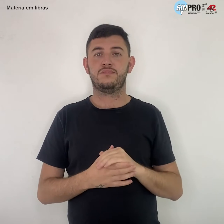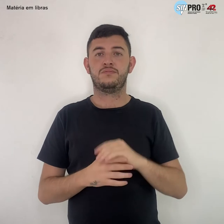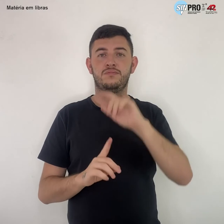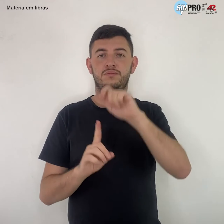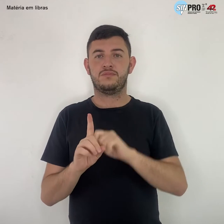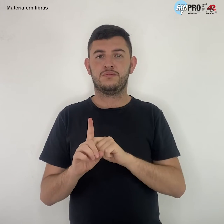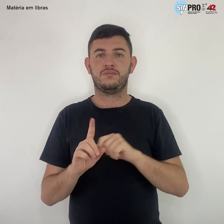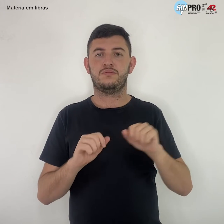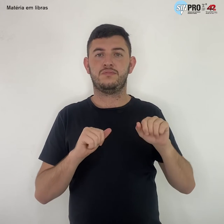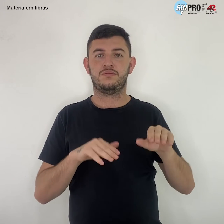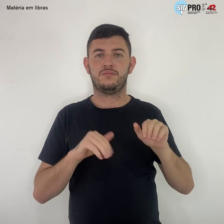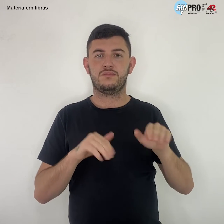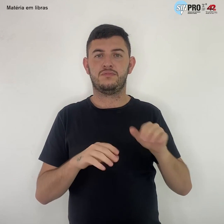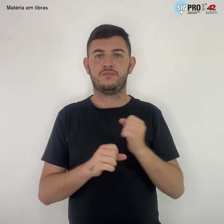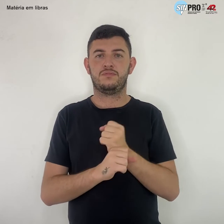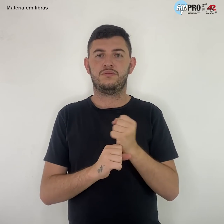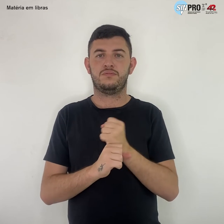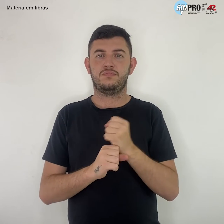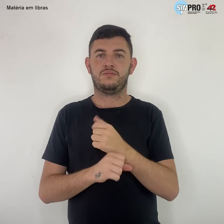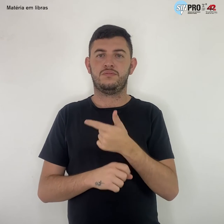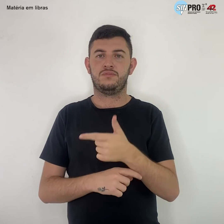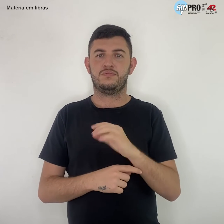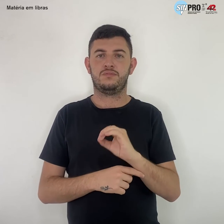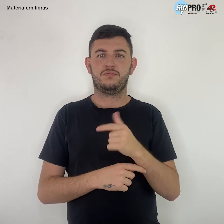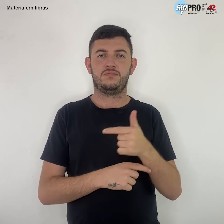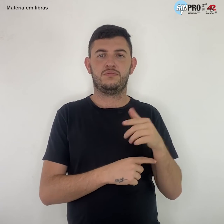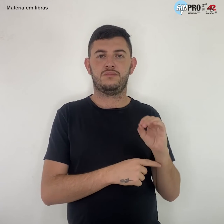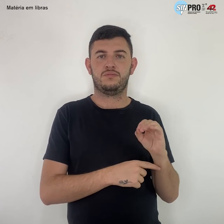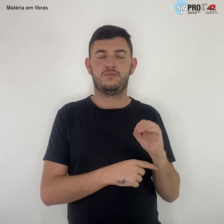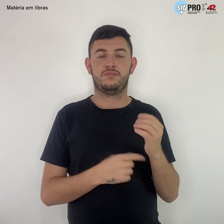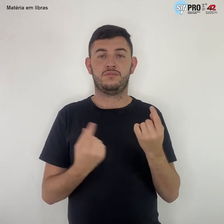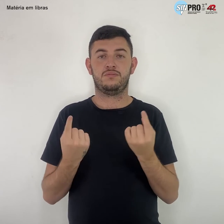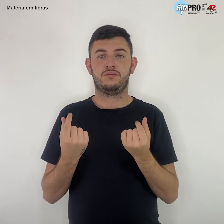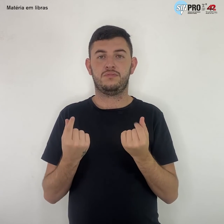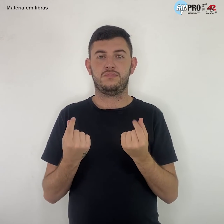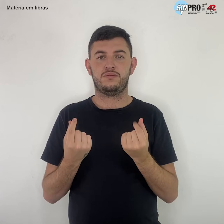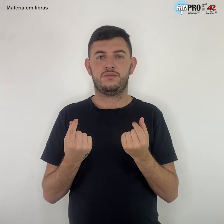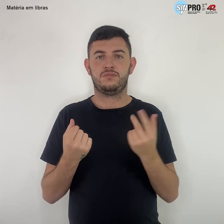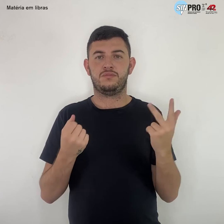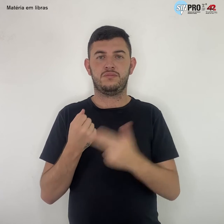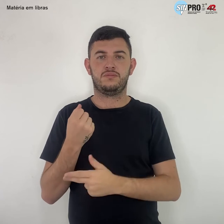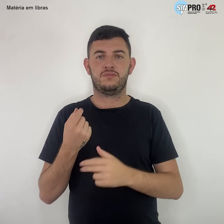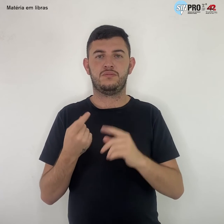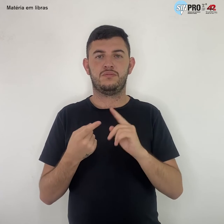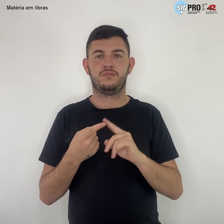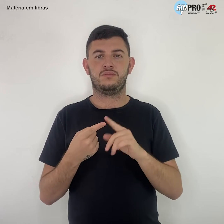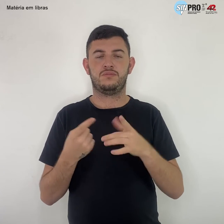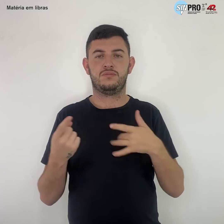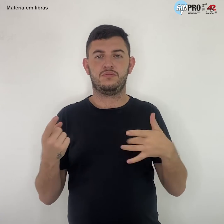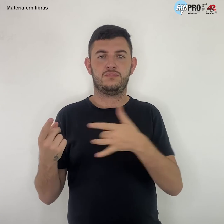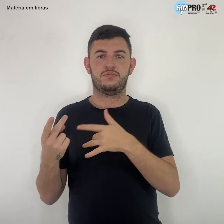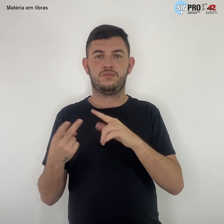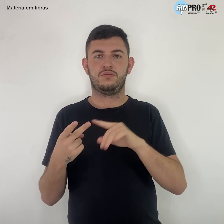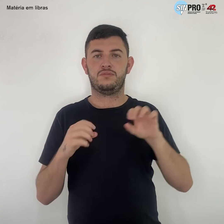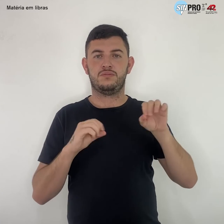de 2020, os recursos retirados da saúde, educação, ciência, tecnologia